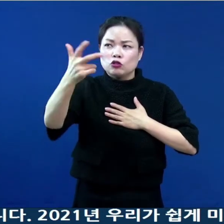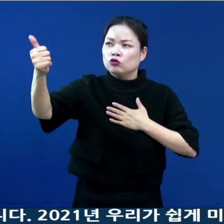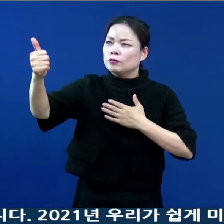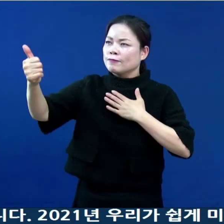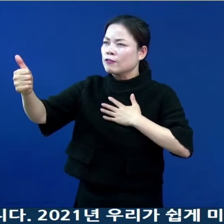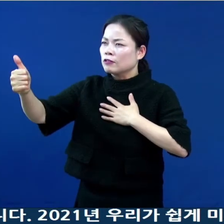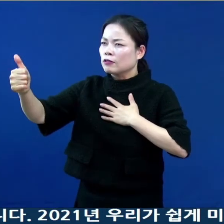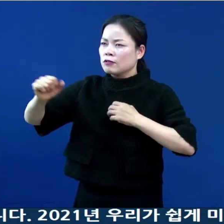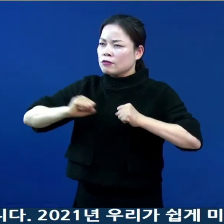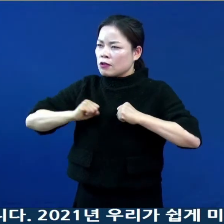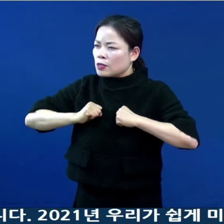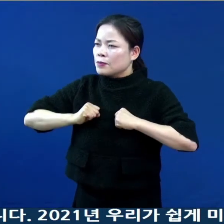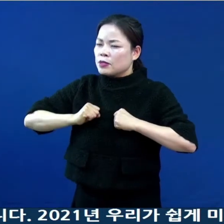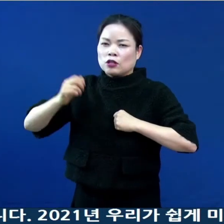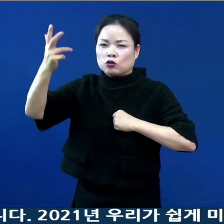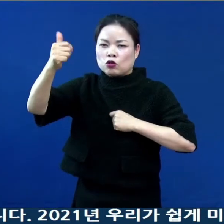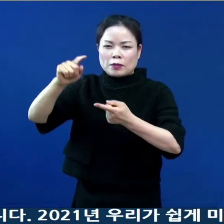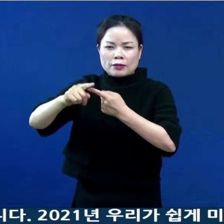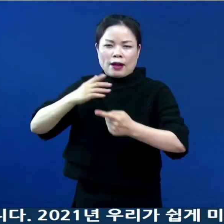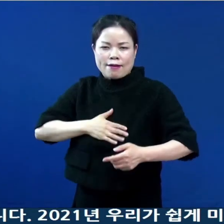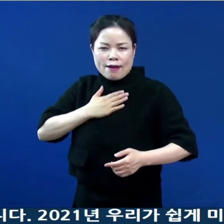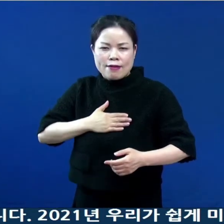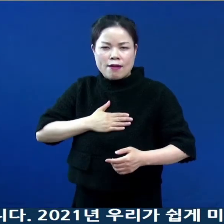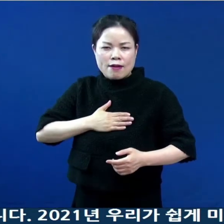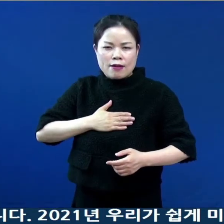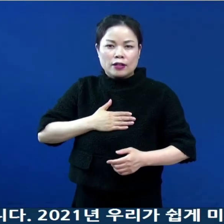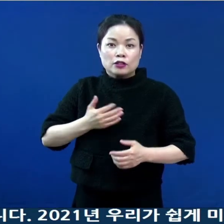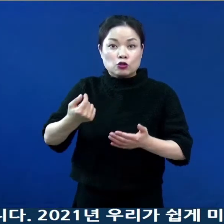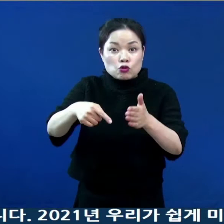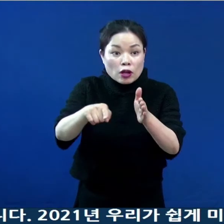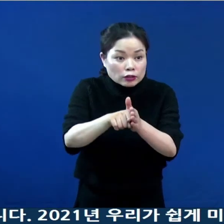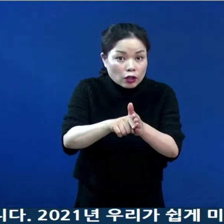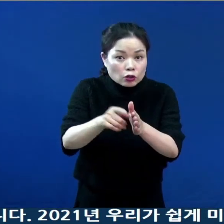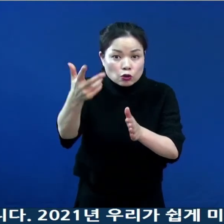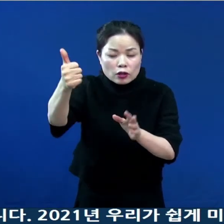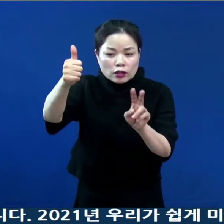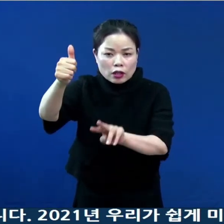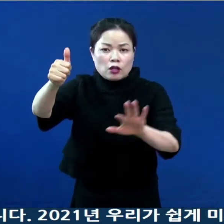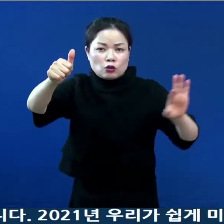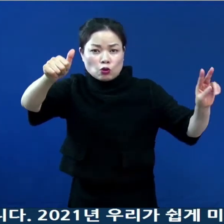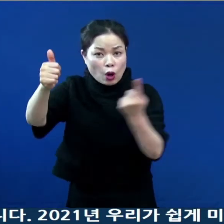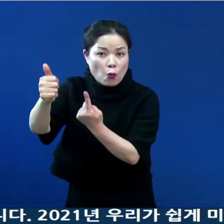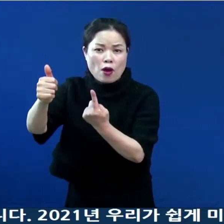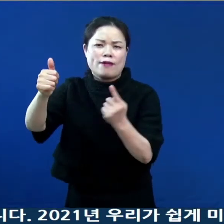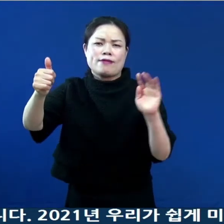되겠습니다. 힘써 여호와를 알아야 되겠습니다. 그러기 위해서 여호와께로 돌아가야 되겠습니다.